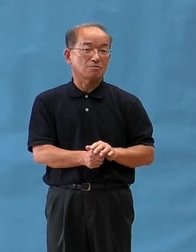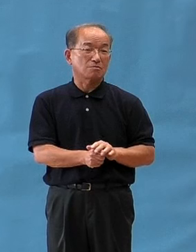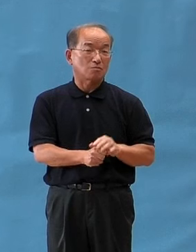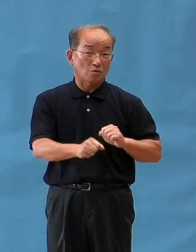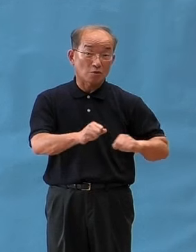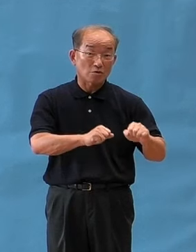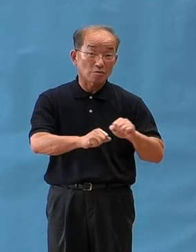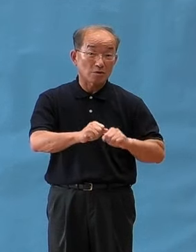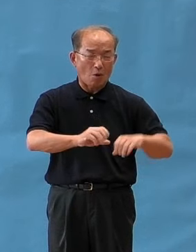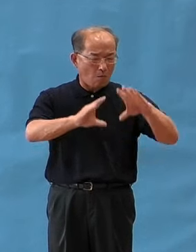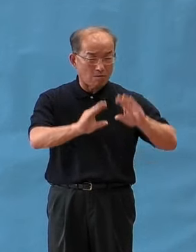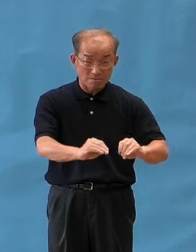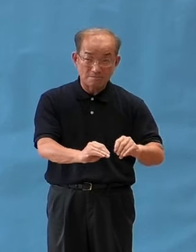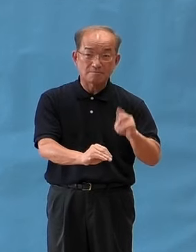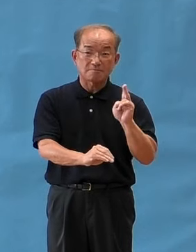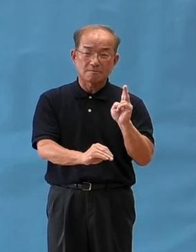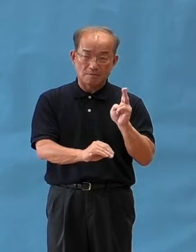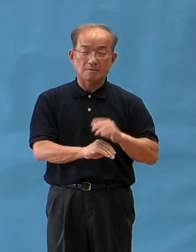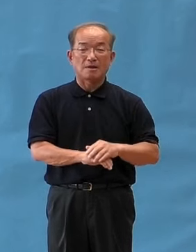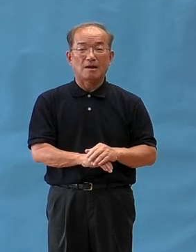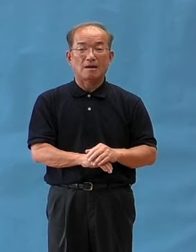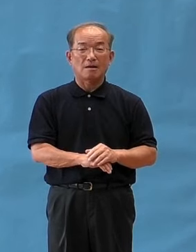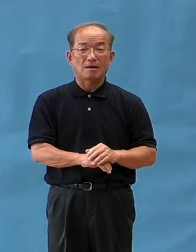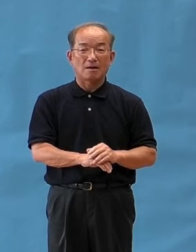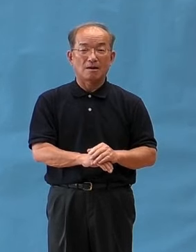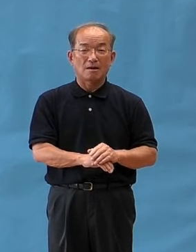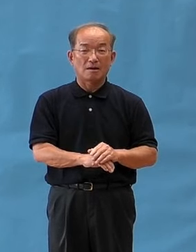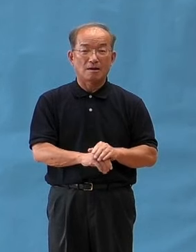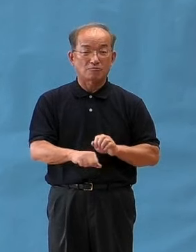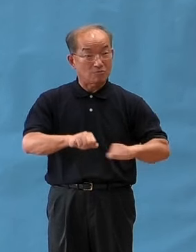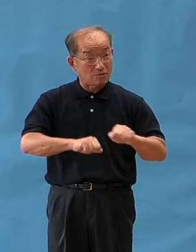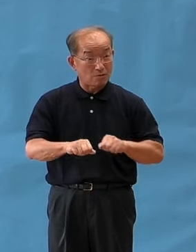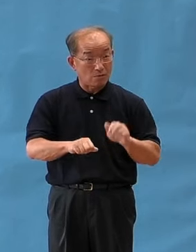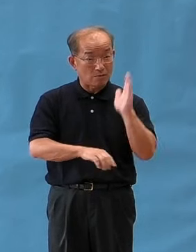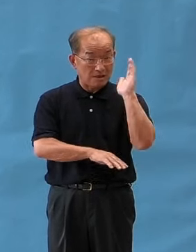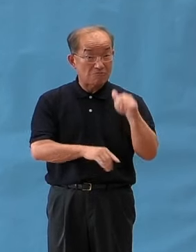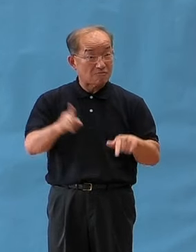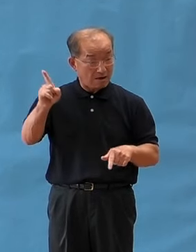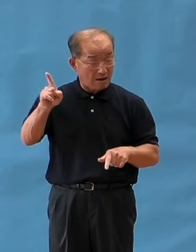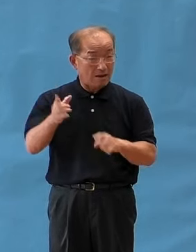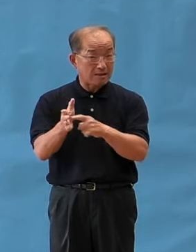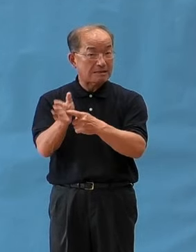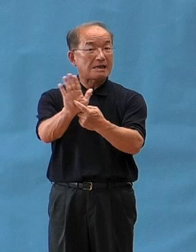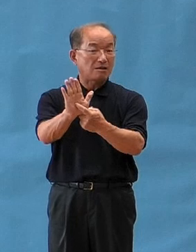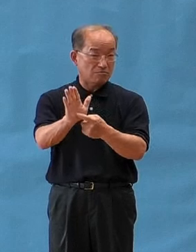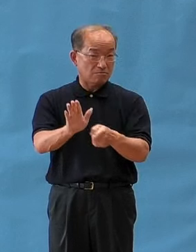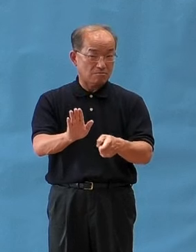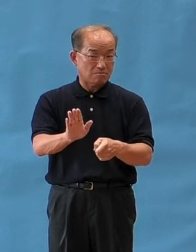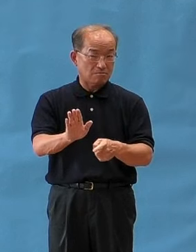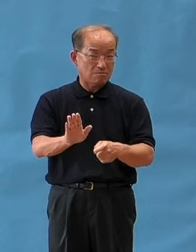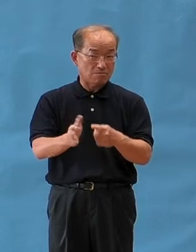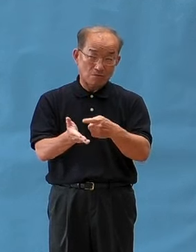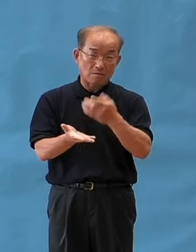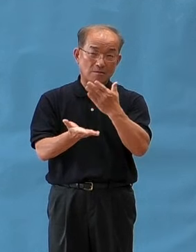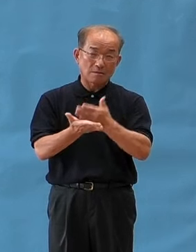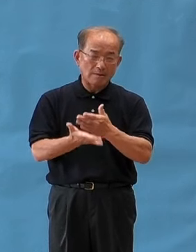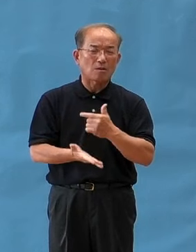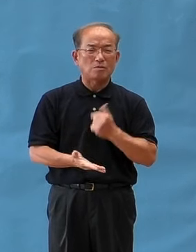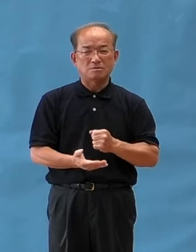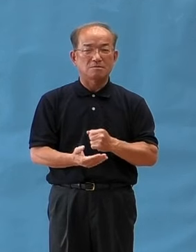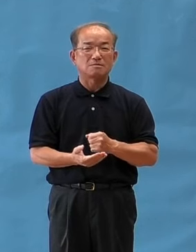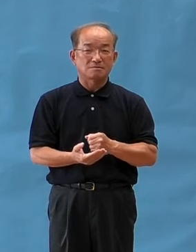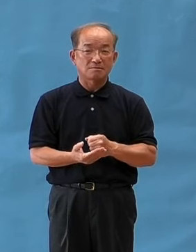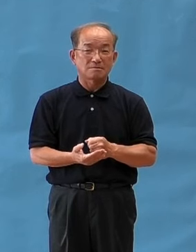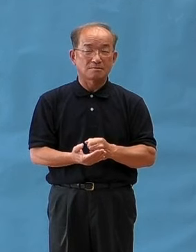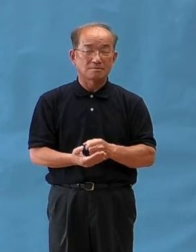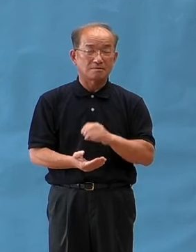台無しにしかねないようなことを政府がやってしまおうとする。ってか、政権与党が提言するって、もうやめてほしいと。いや、